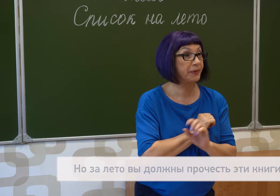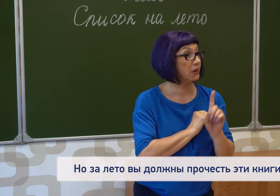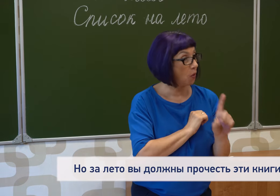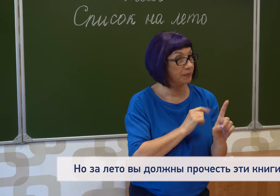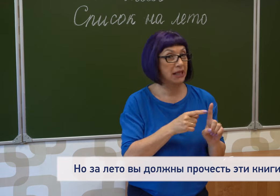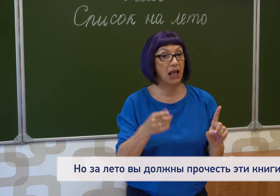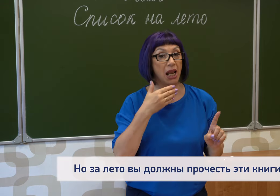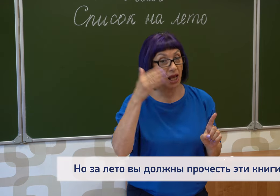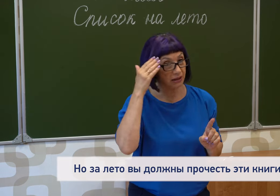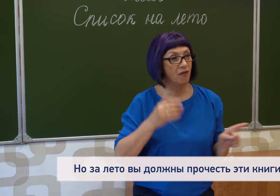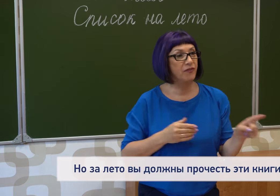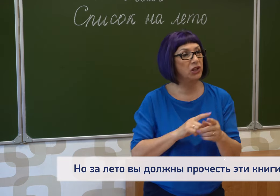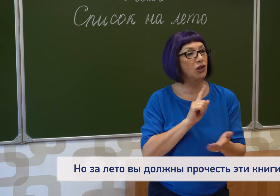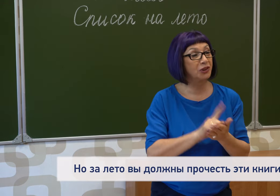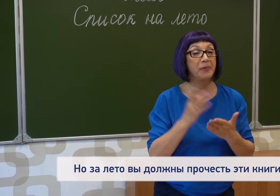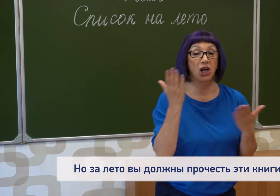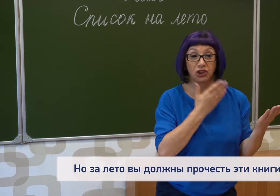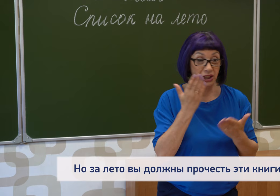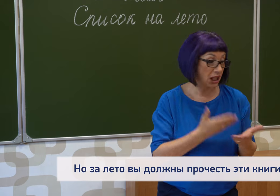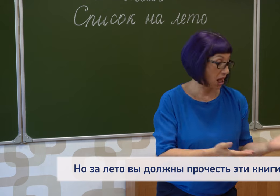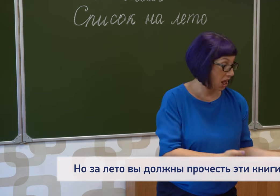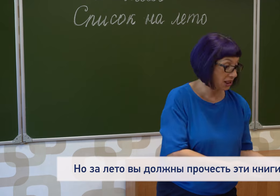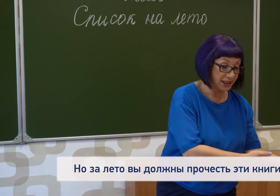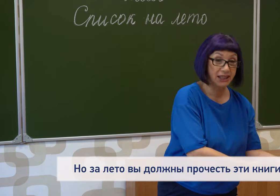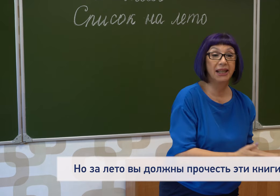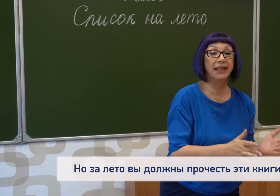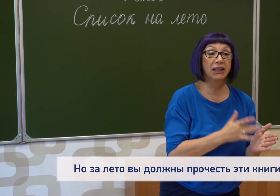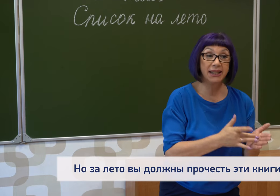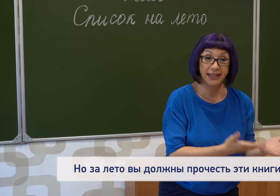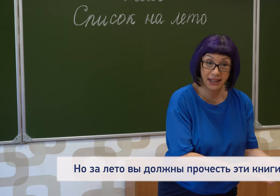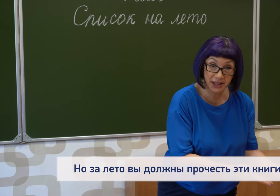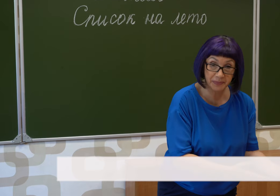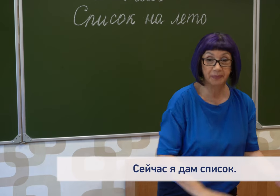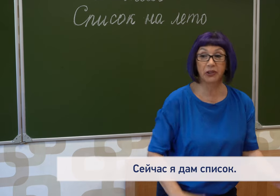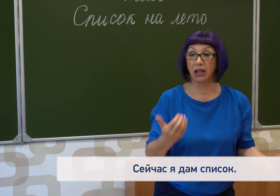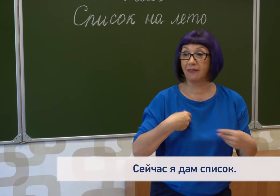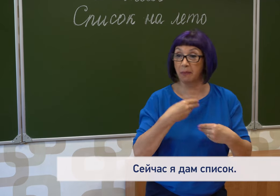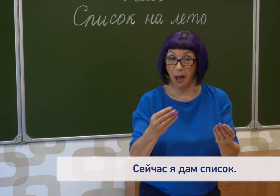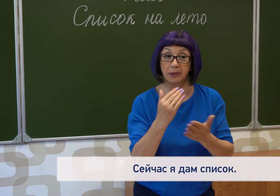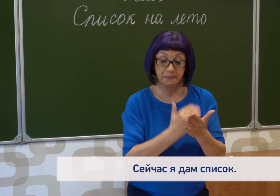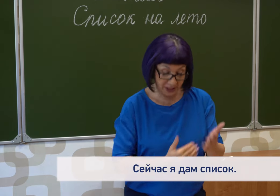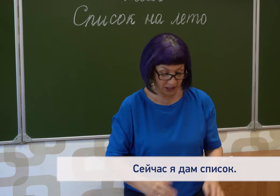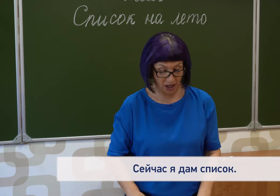Но за лето вы должны прочесть эти книги. Сейчас я дам список.